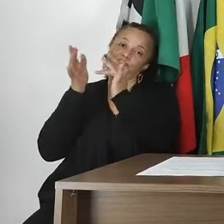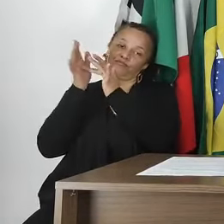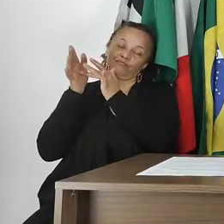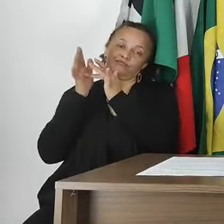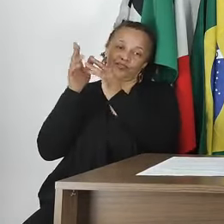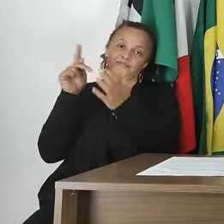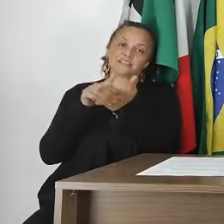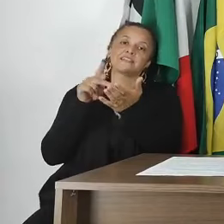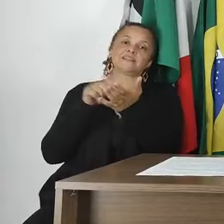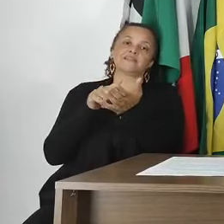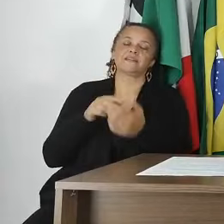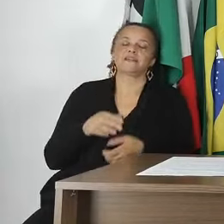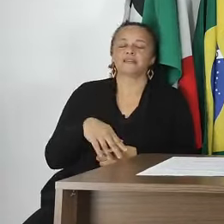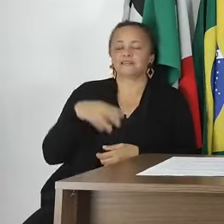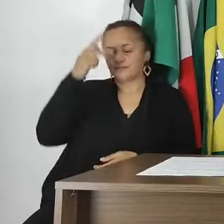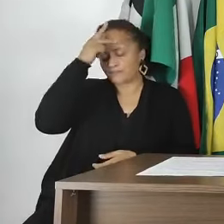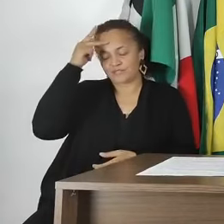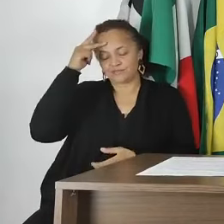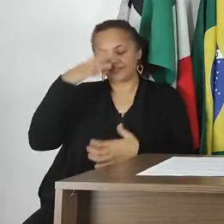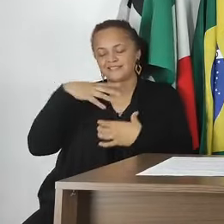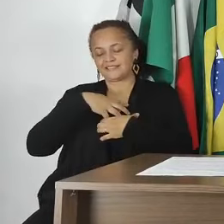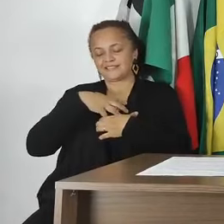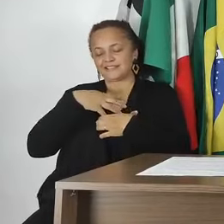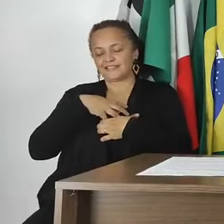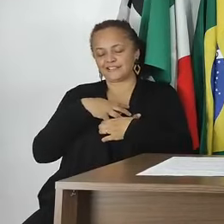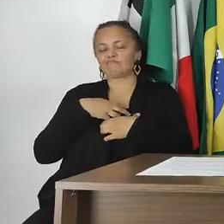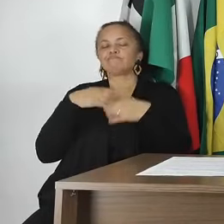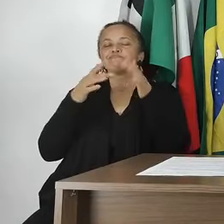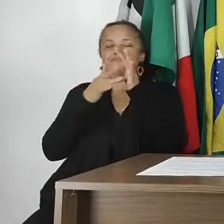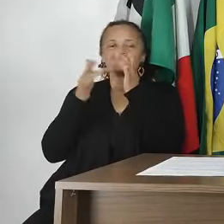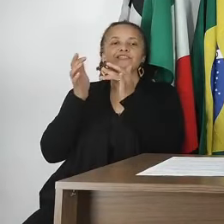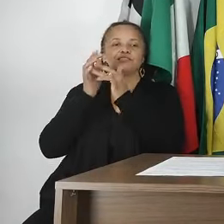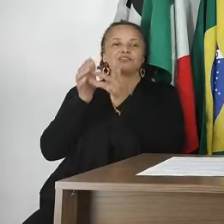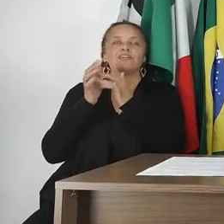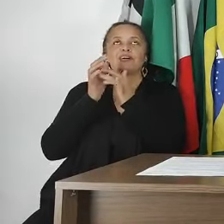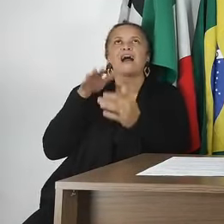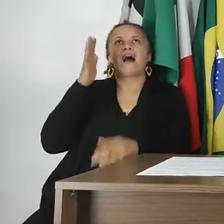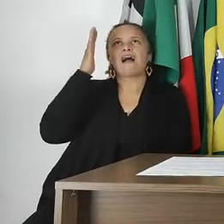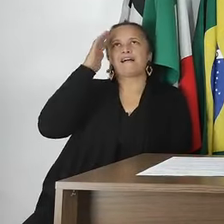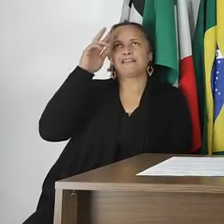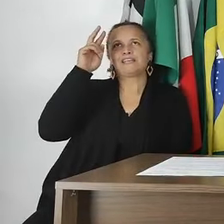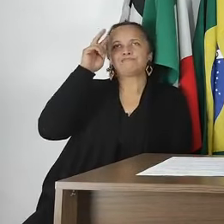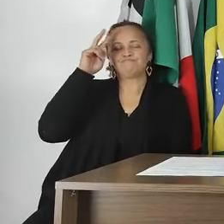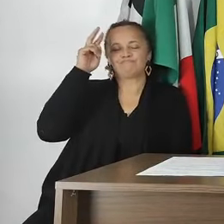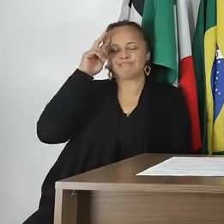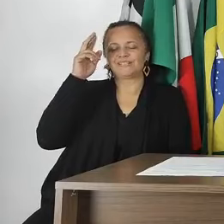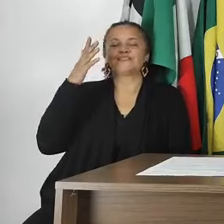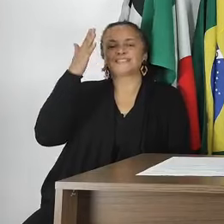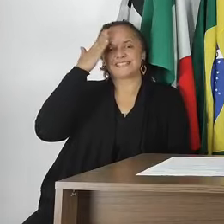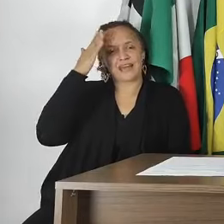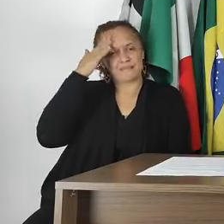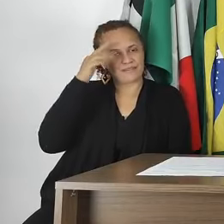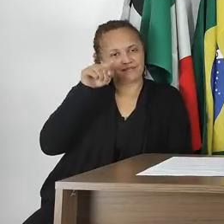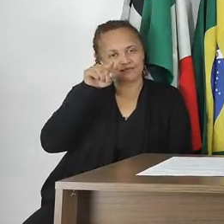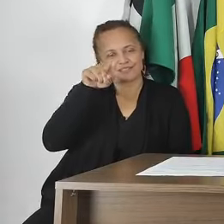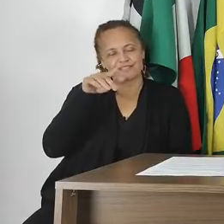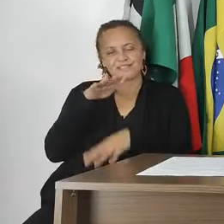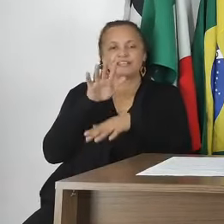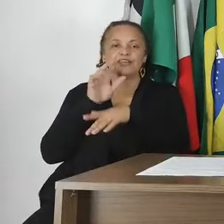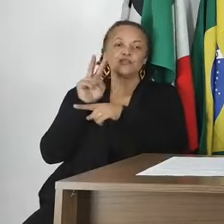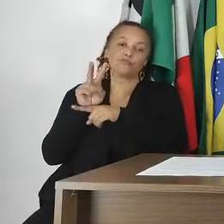é a gratidão que elas sentem no coração. Poxa, lembraram de mim, lembraram da gente. E muitas